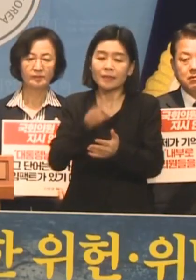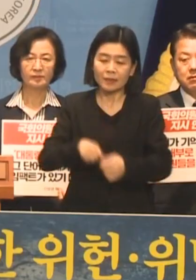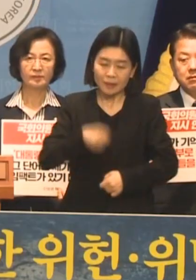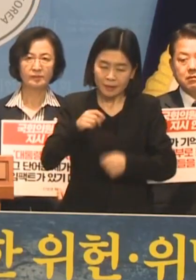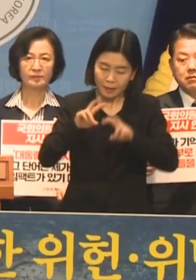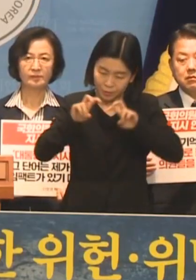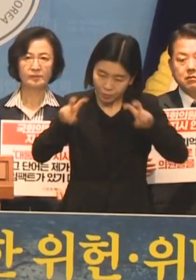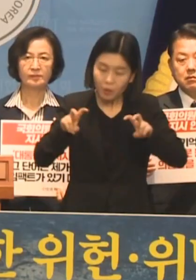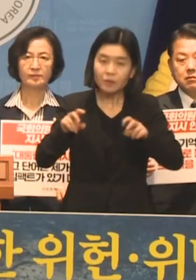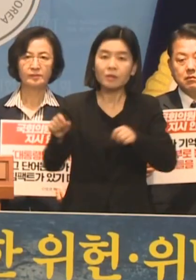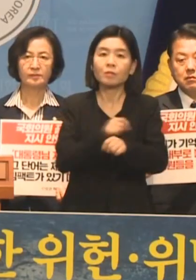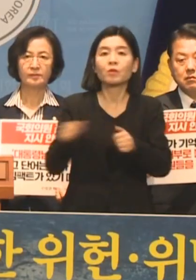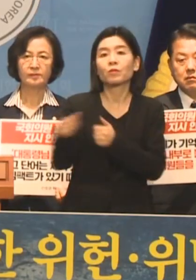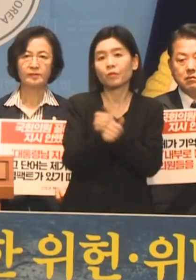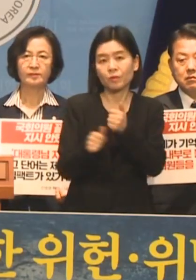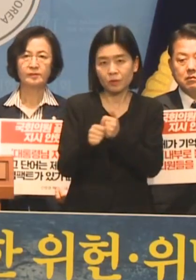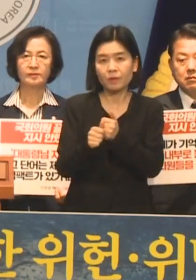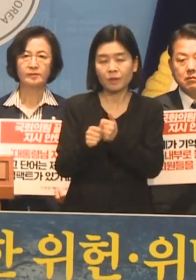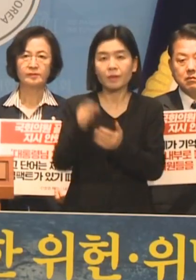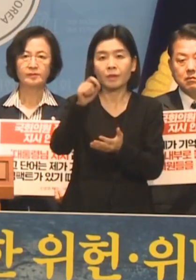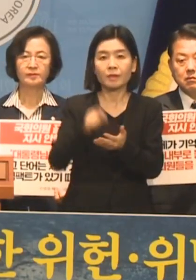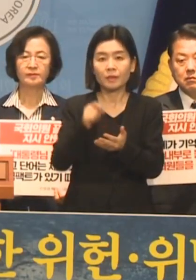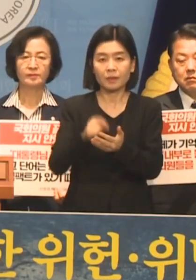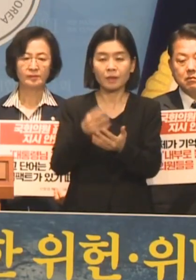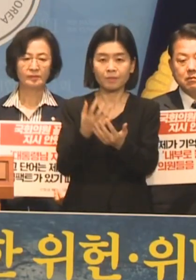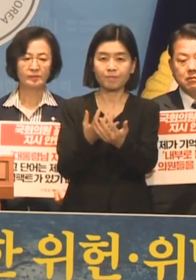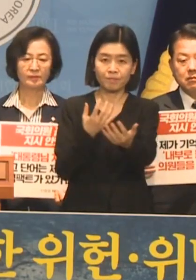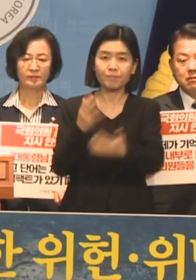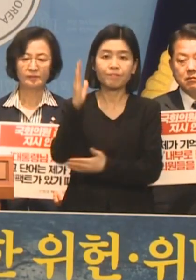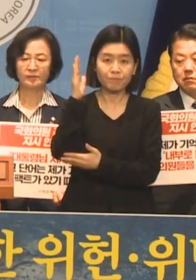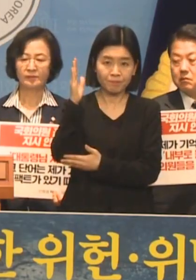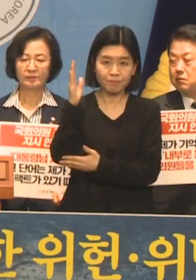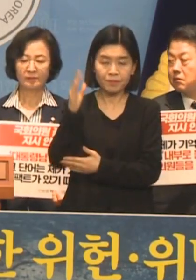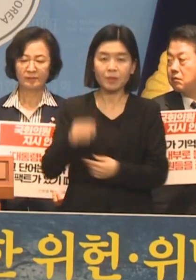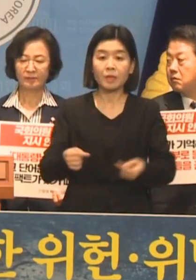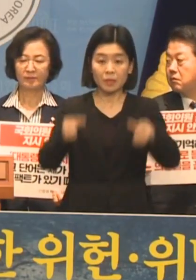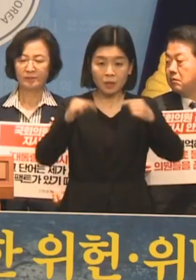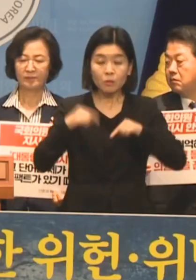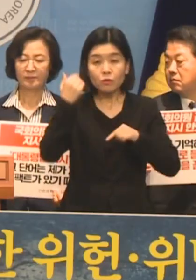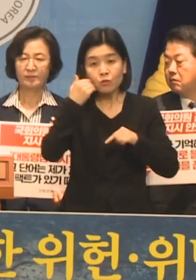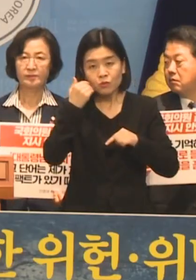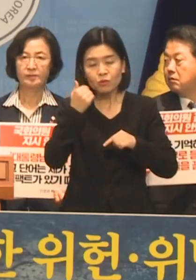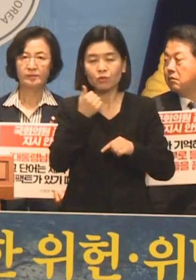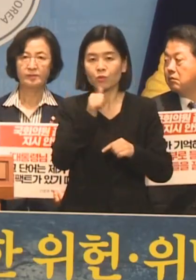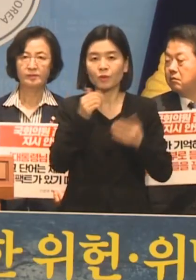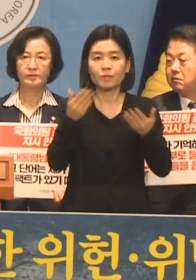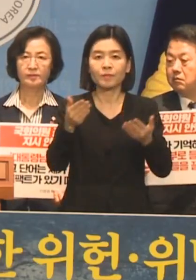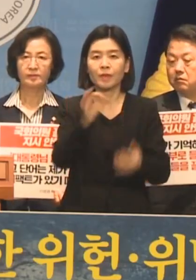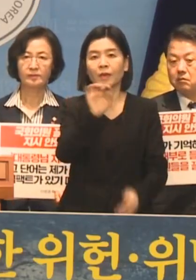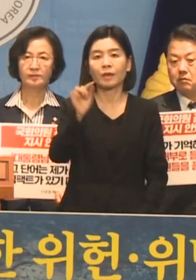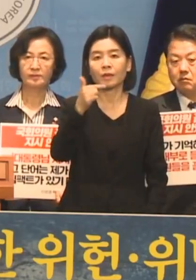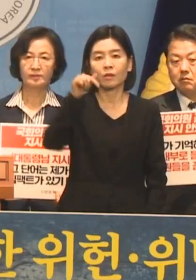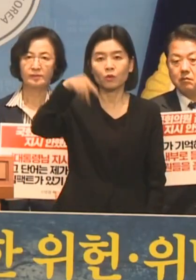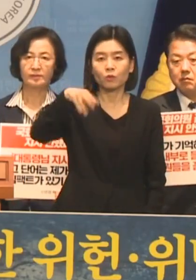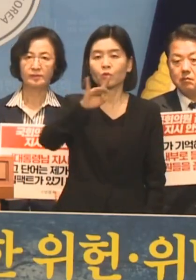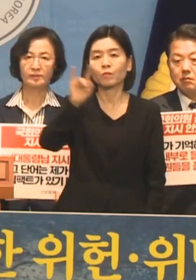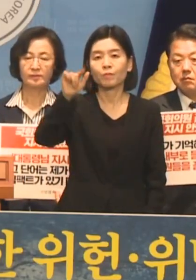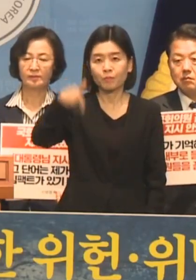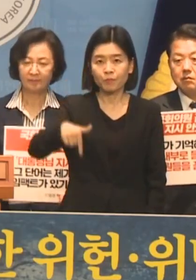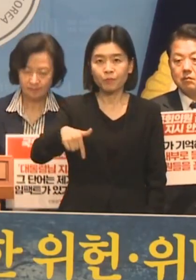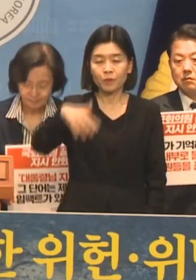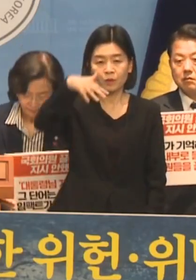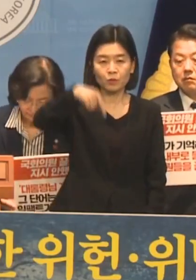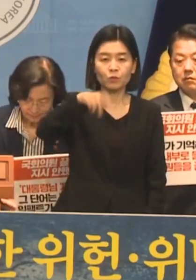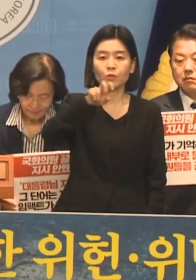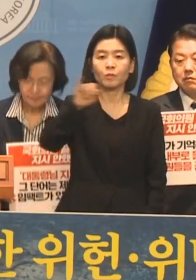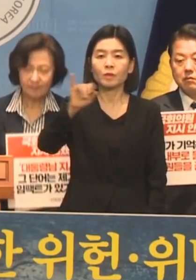기자회견을 시작하도록 하겠습니다. 먼저 참석하신 분들 소개시켜드리도록 하겠습니다. 안규백 위원장님 오셨습니다. 추미애